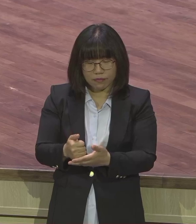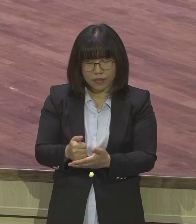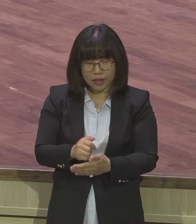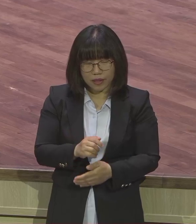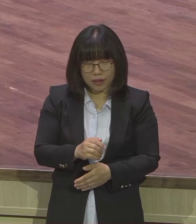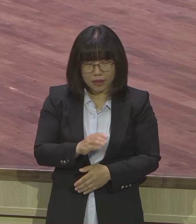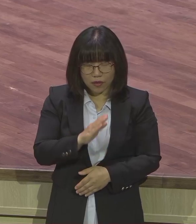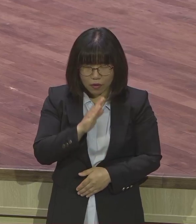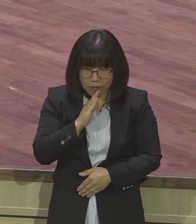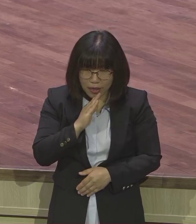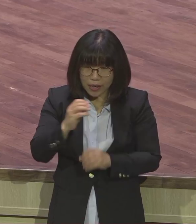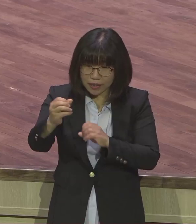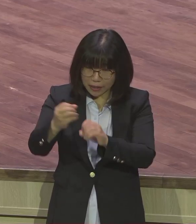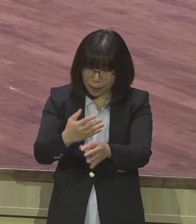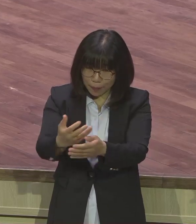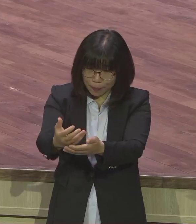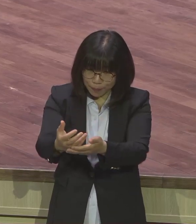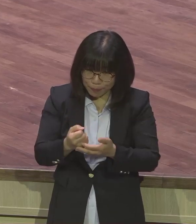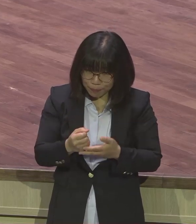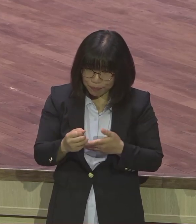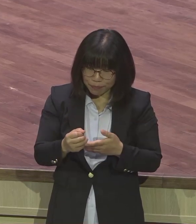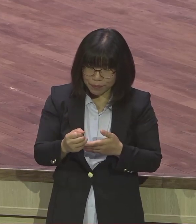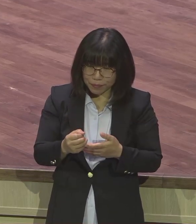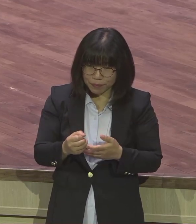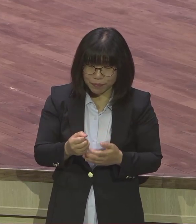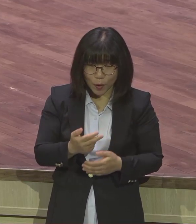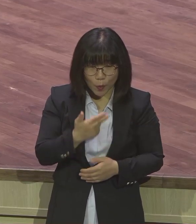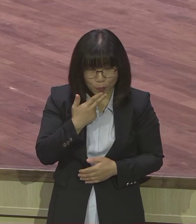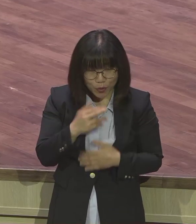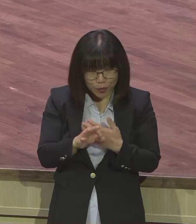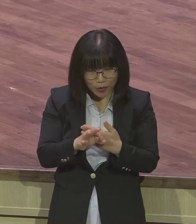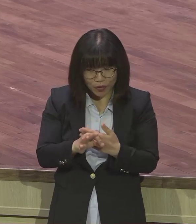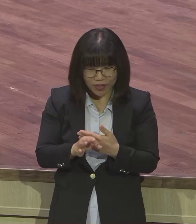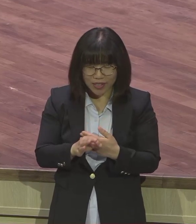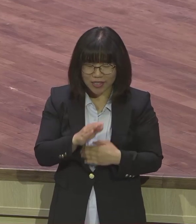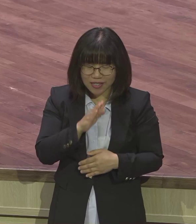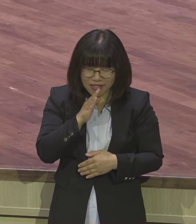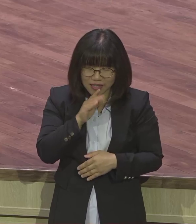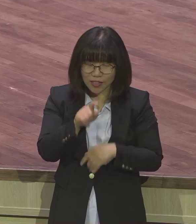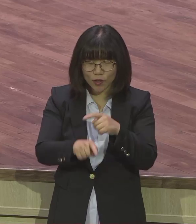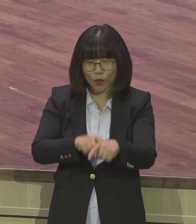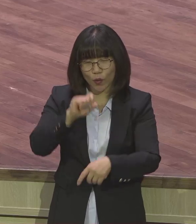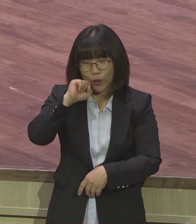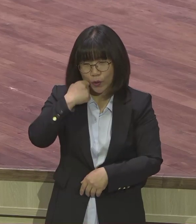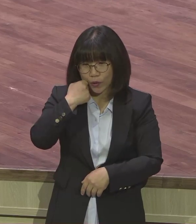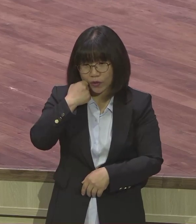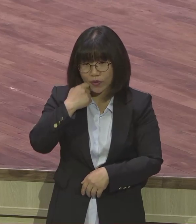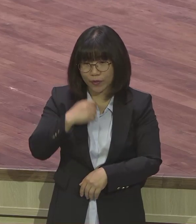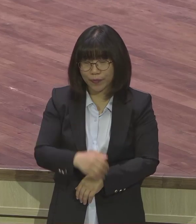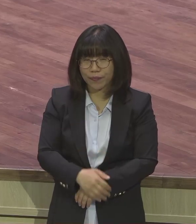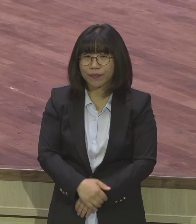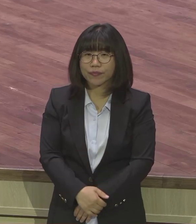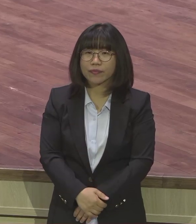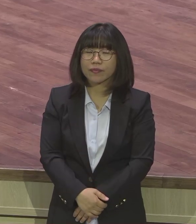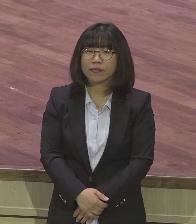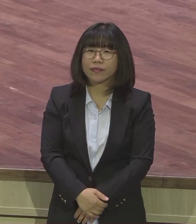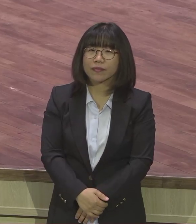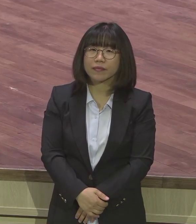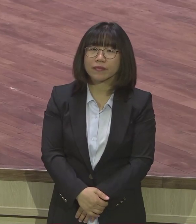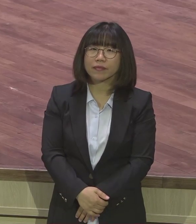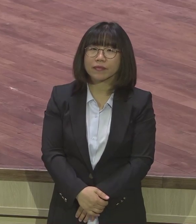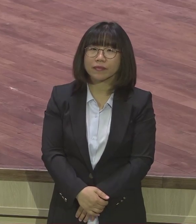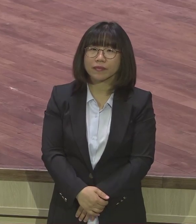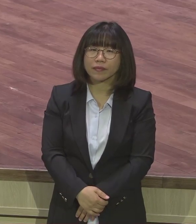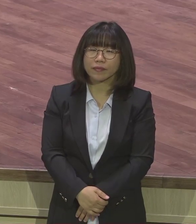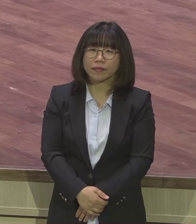안 됩니다. 실행. 처음이 안 됩니다. 귀로 듣고 그냥 지식으로 알지 그것이 실제로 처음이 안 된단 말이에요.